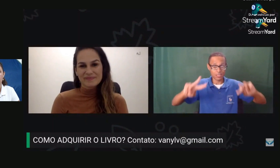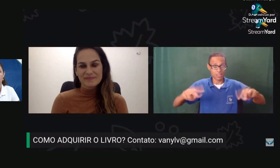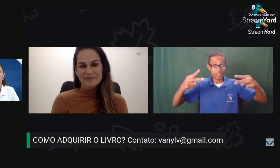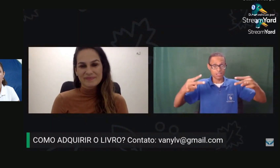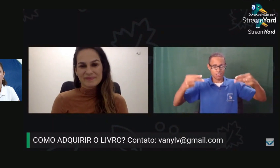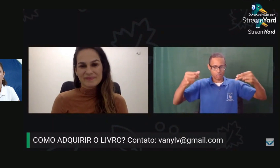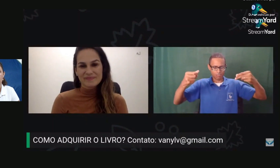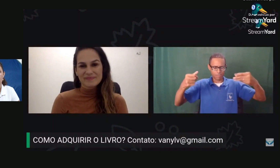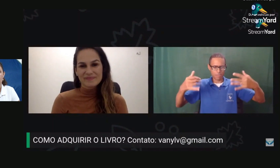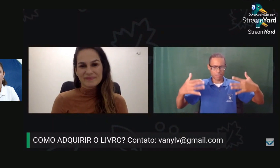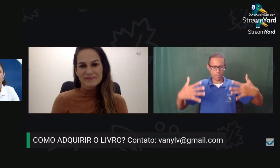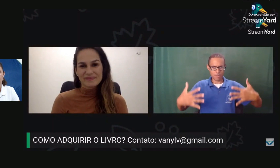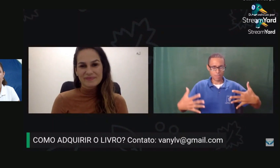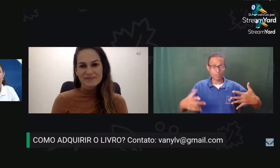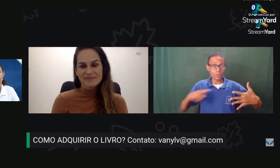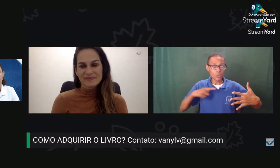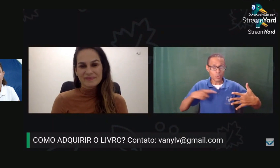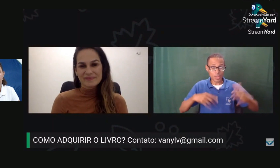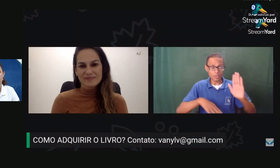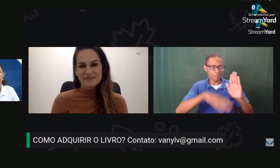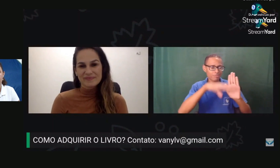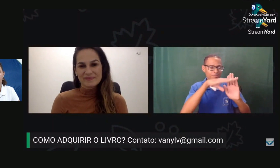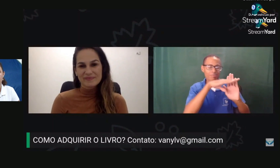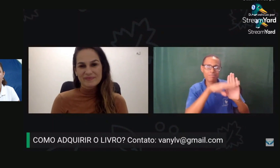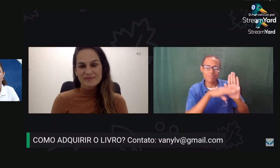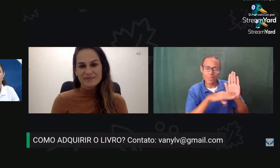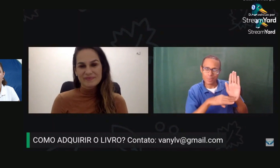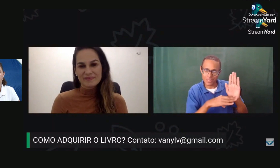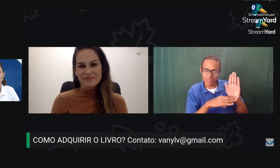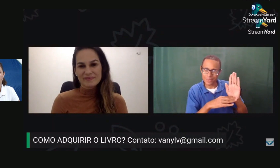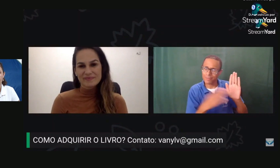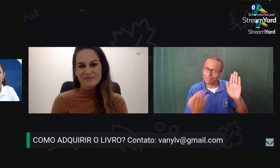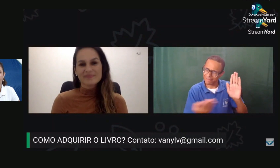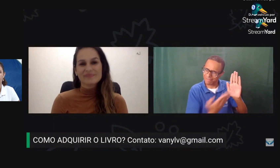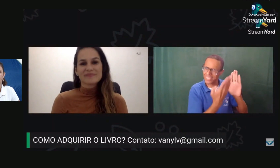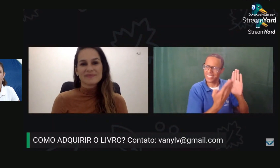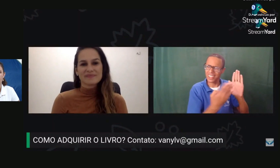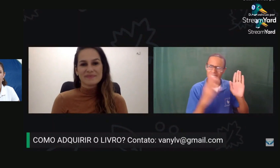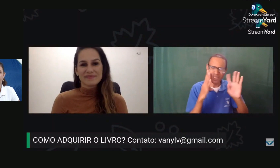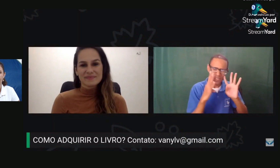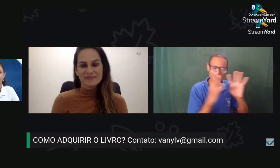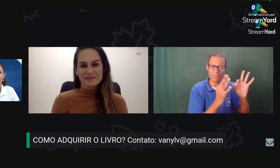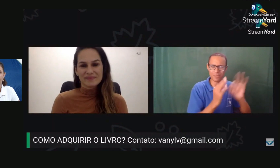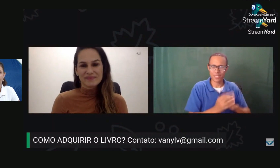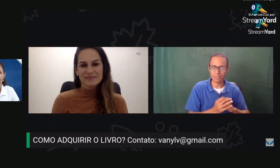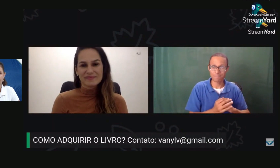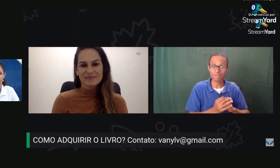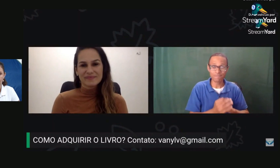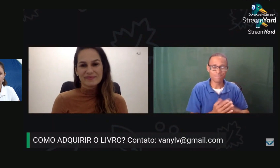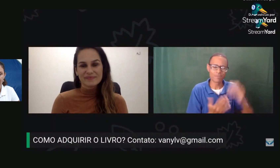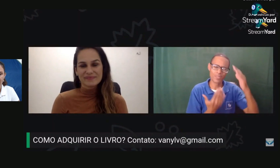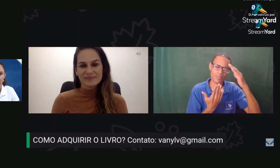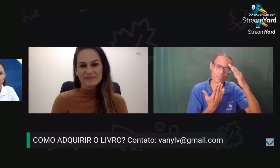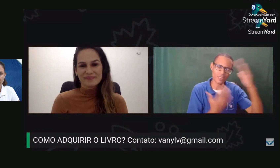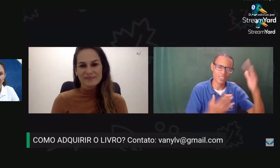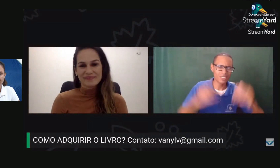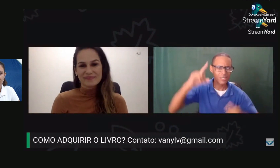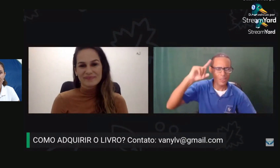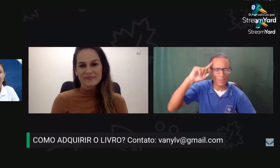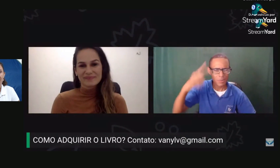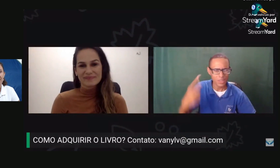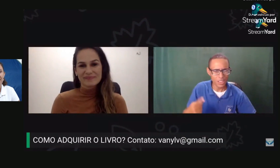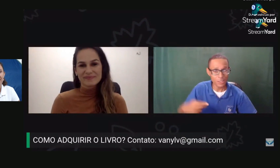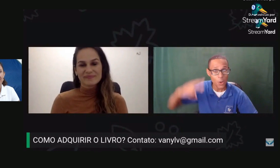também se você quiser receber então, né, o certificado, nós temos aqui, faça a inscrição, temos o